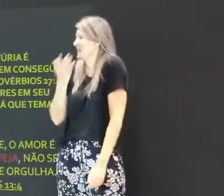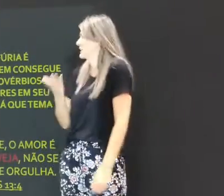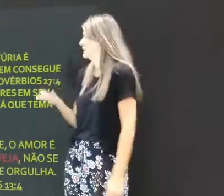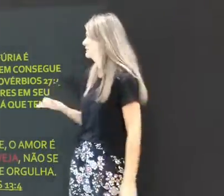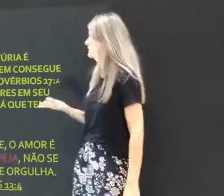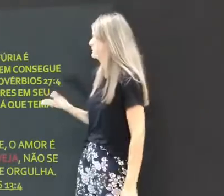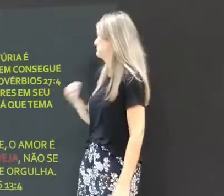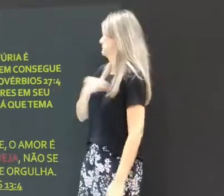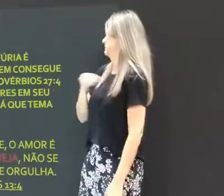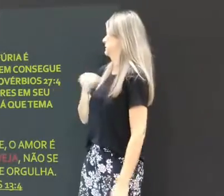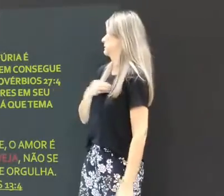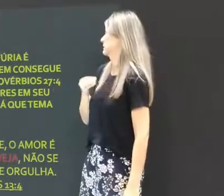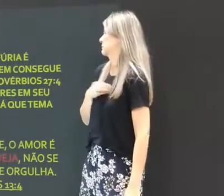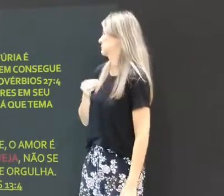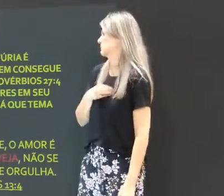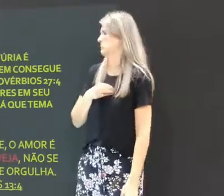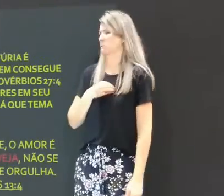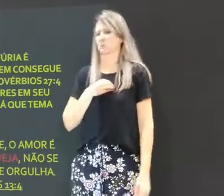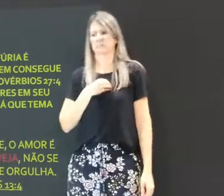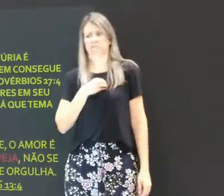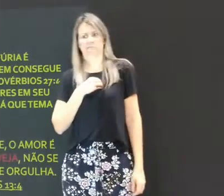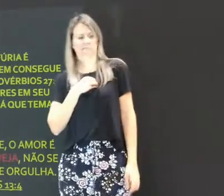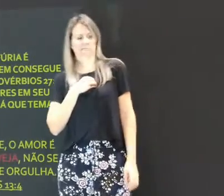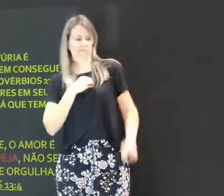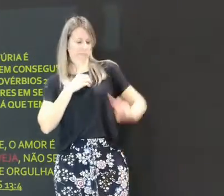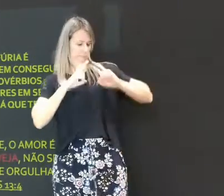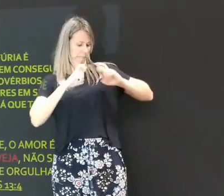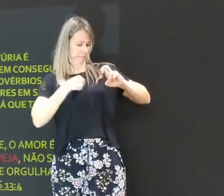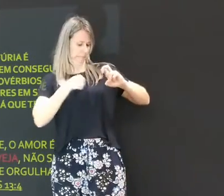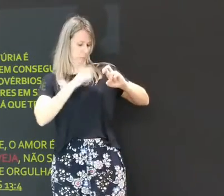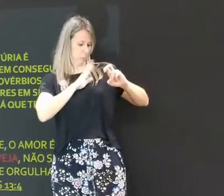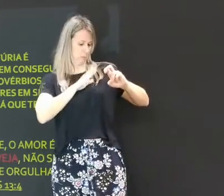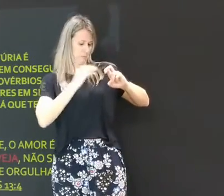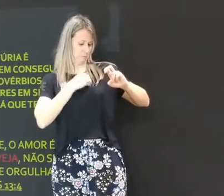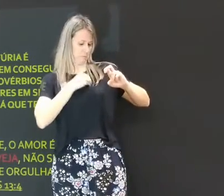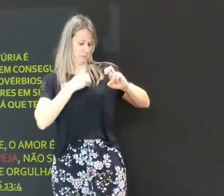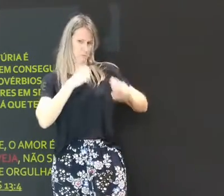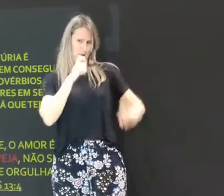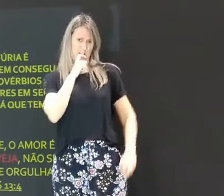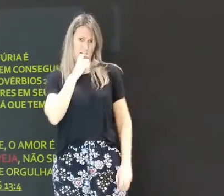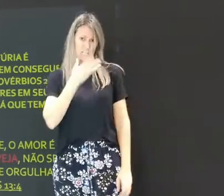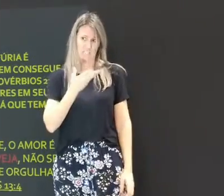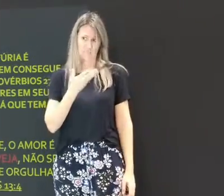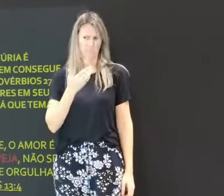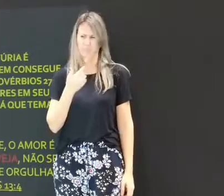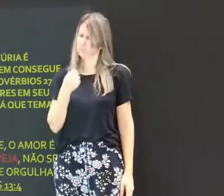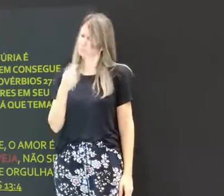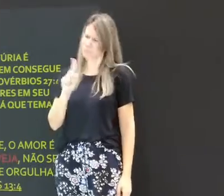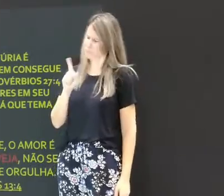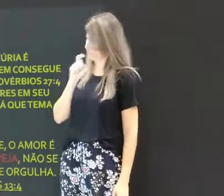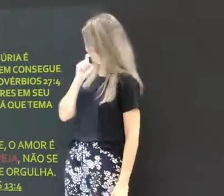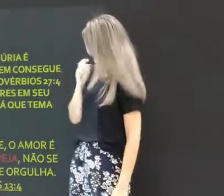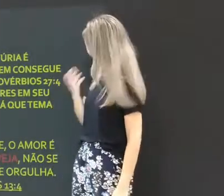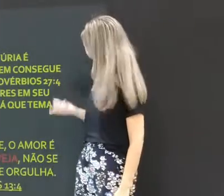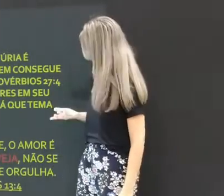As pessoas, os pecadores, não tenham inveja deles. Nós precisamos observar o nosso coração,